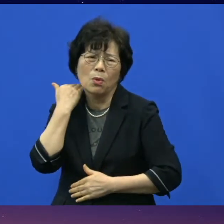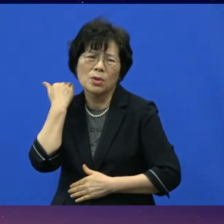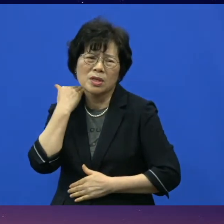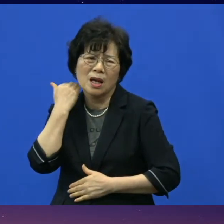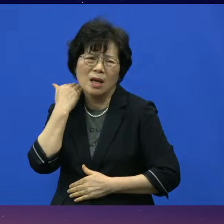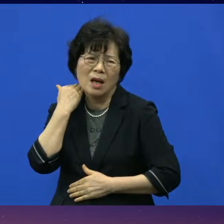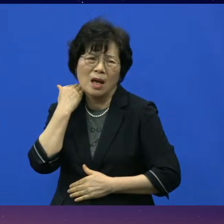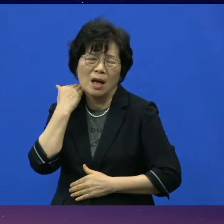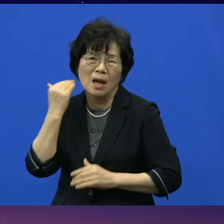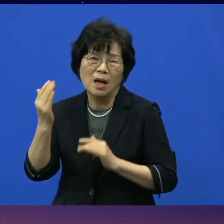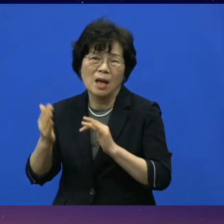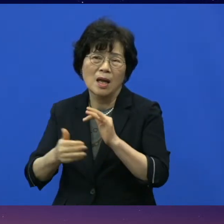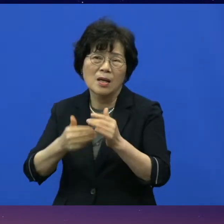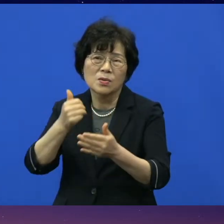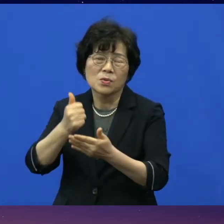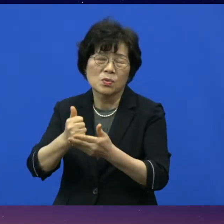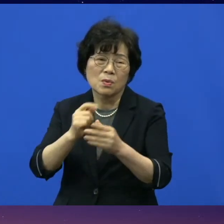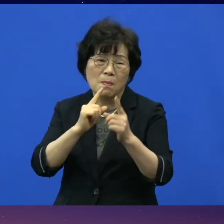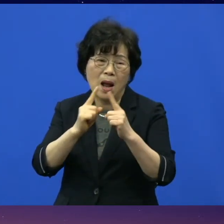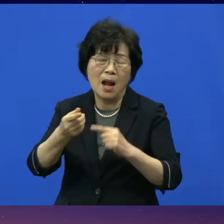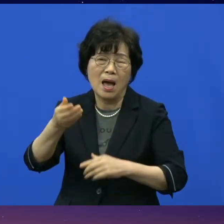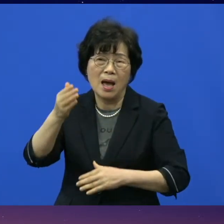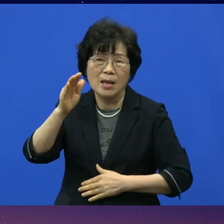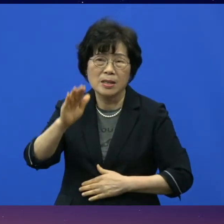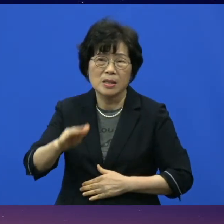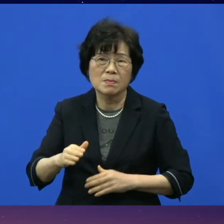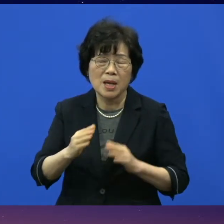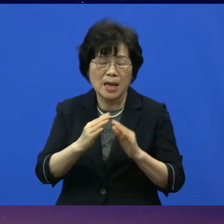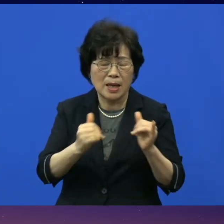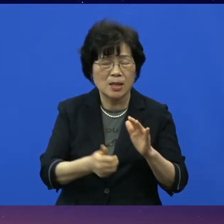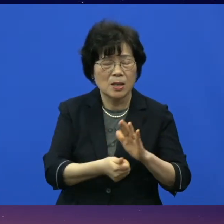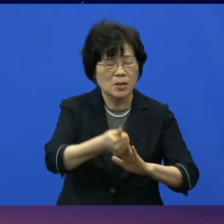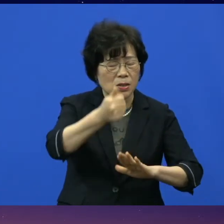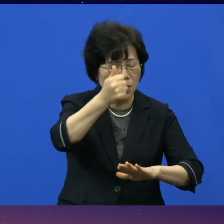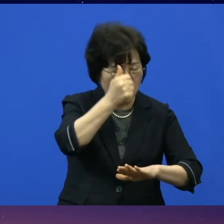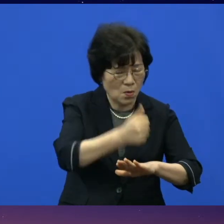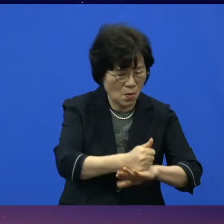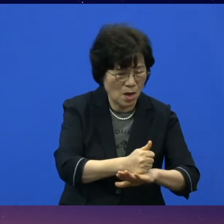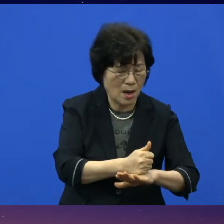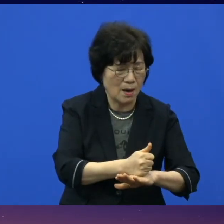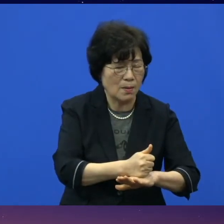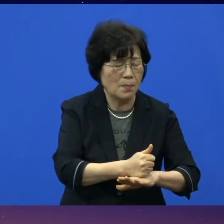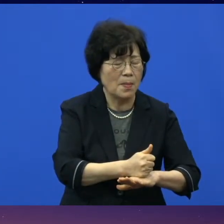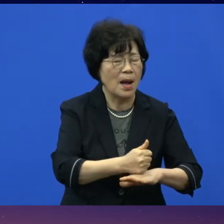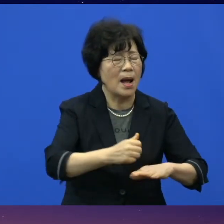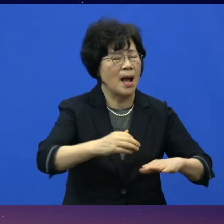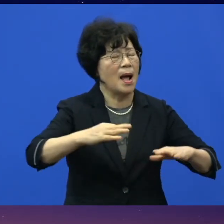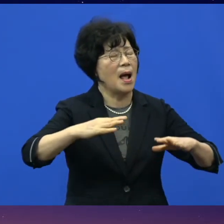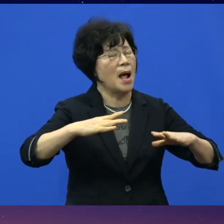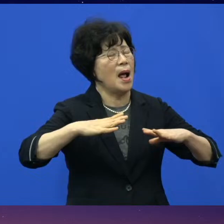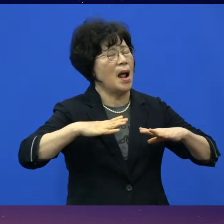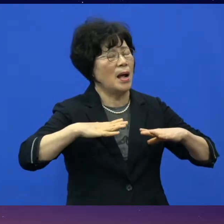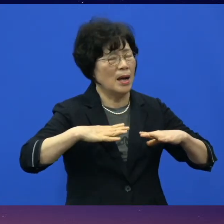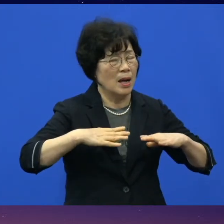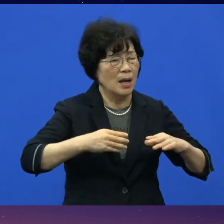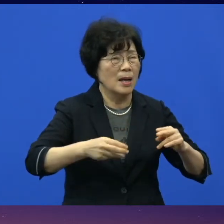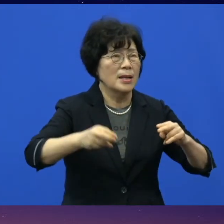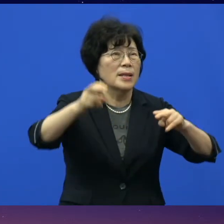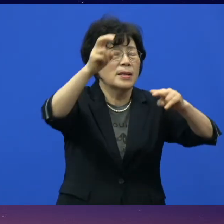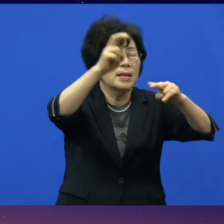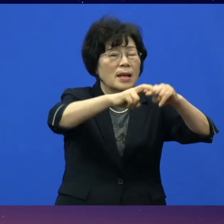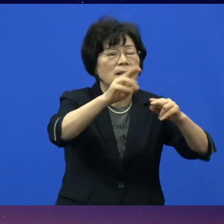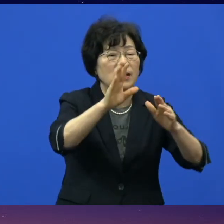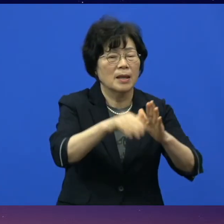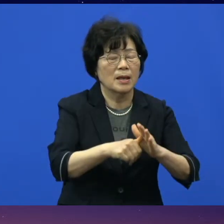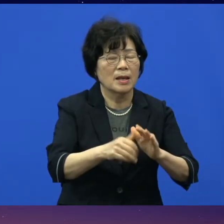예수 얘기하는데 우리가 인간적으로서 잘나고 막 사대에 타고 올라갈 때는 예수님이 안